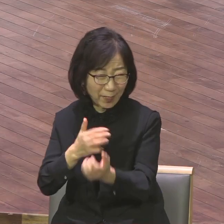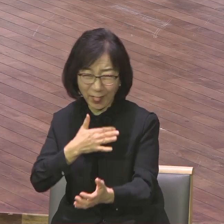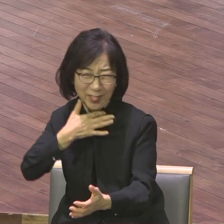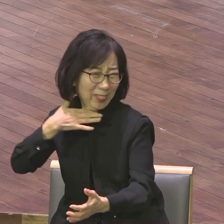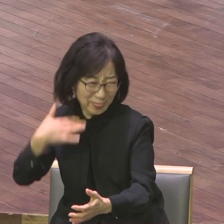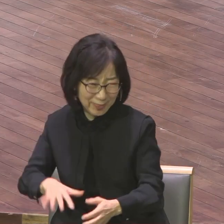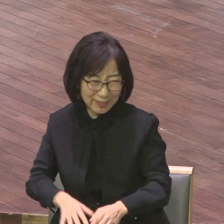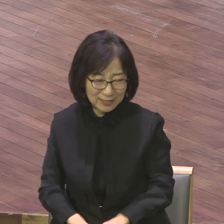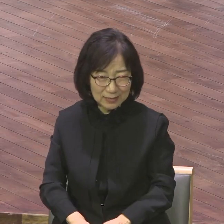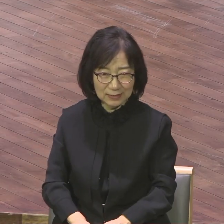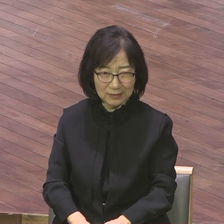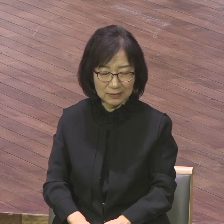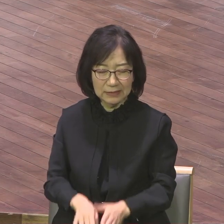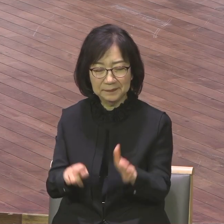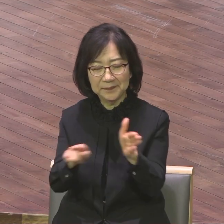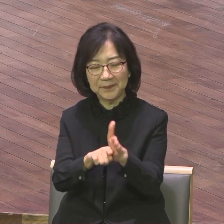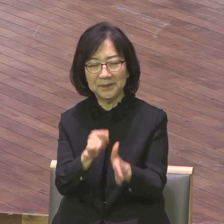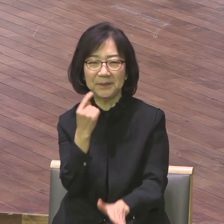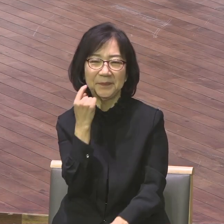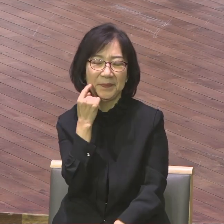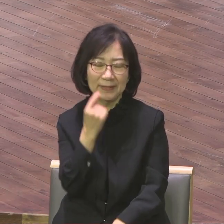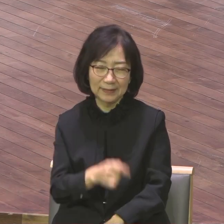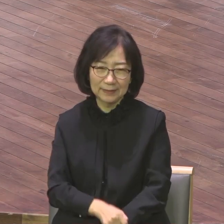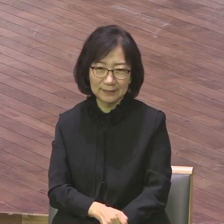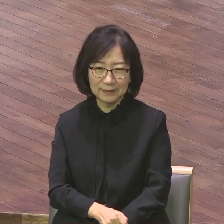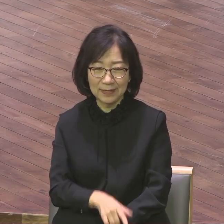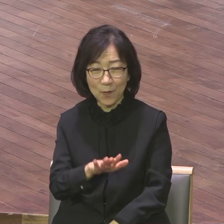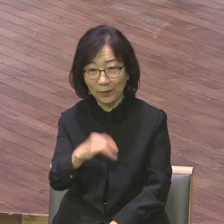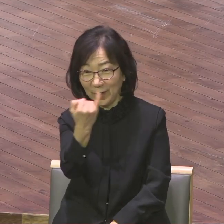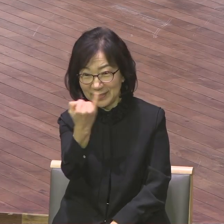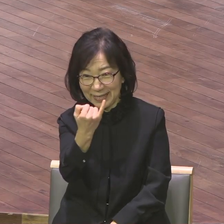그럴 수가 없습니다. 와서 보라.